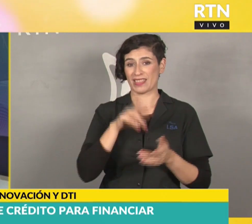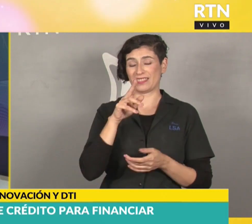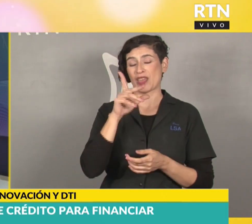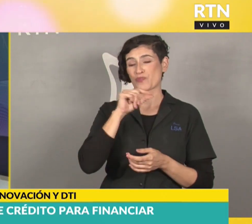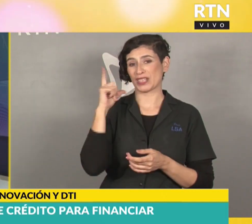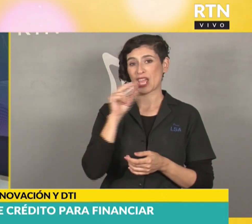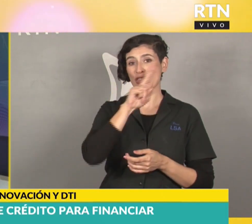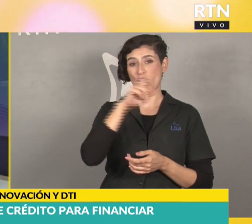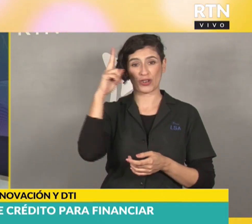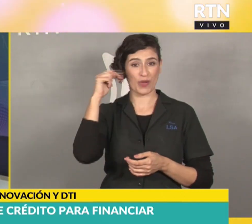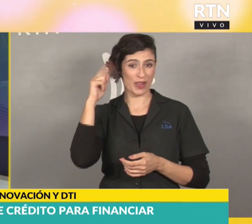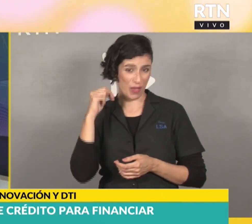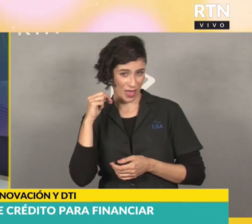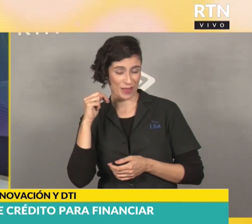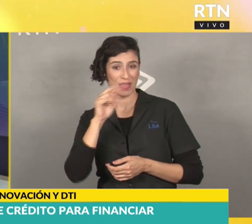WhatsApp al